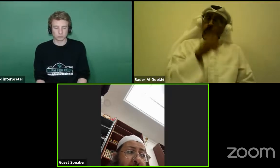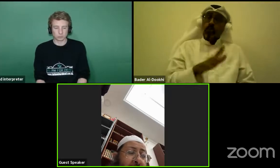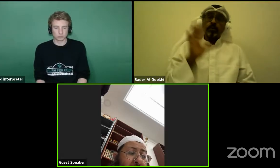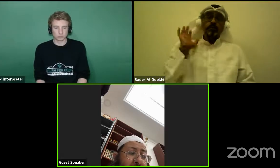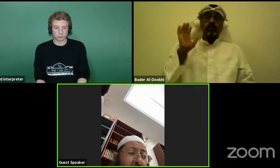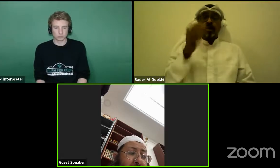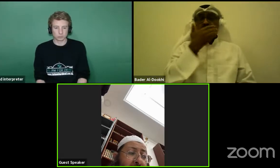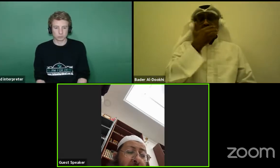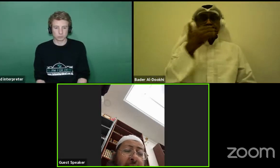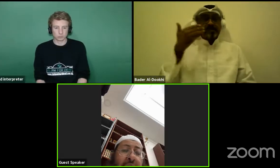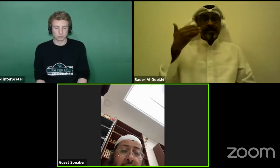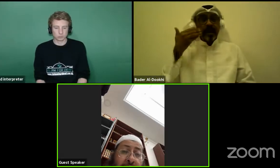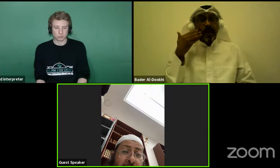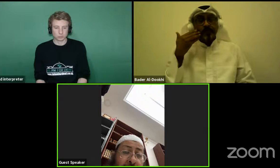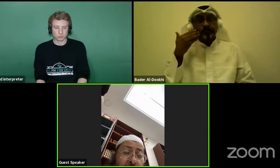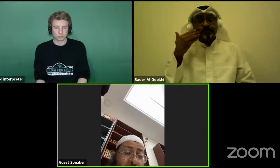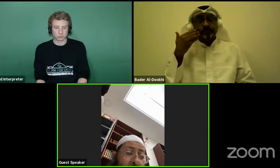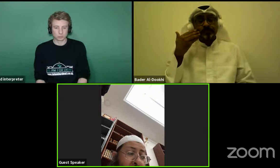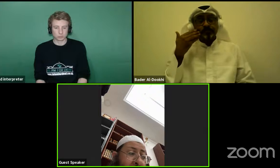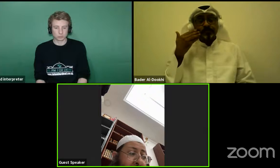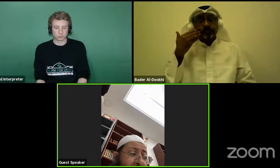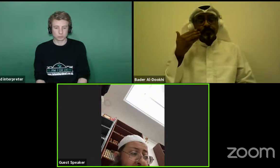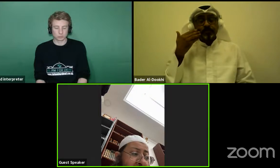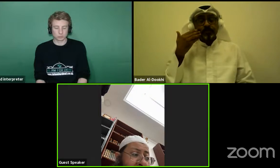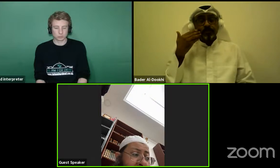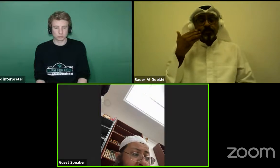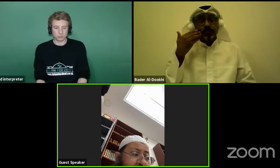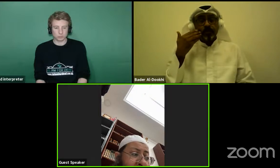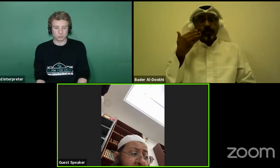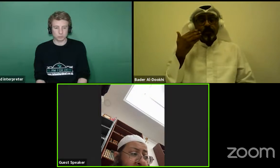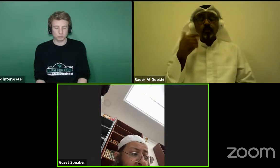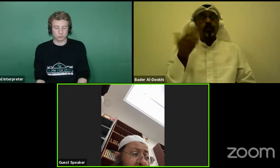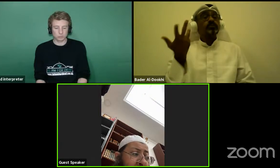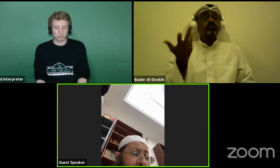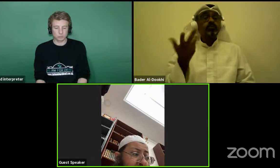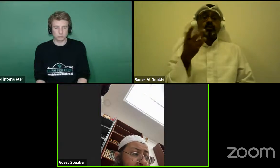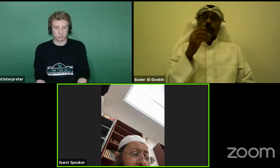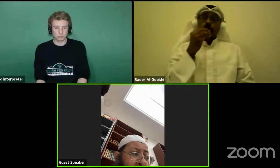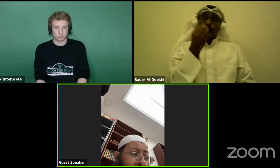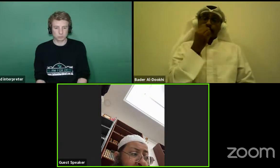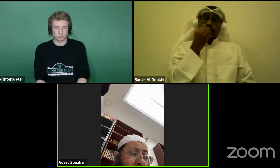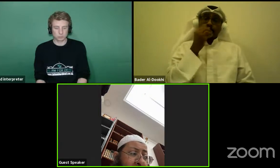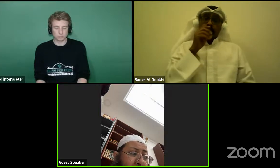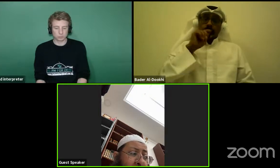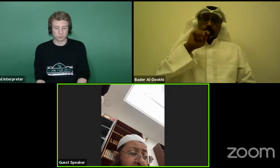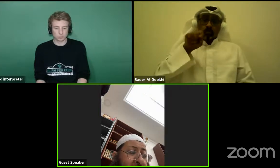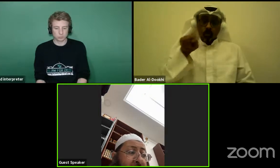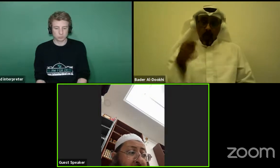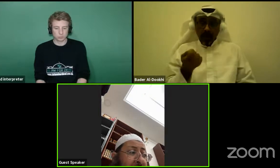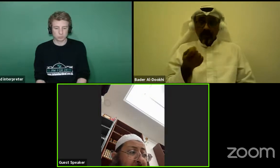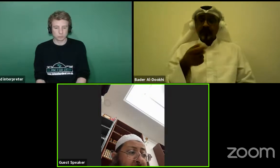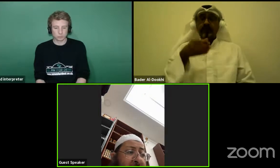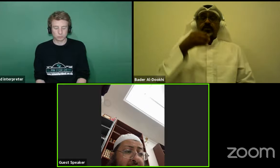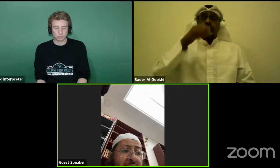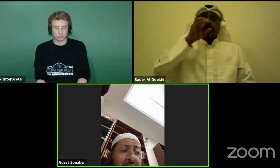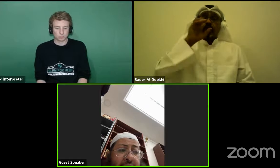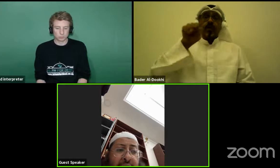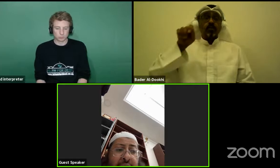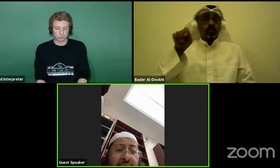الصيام كما تقدم وهو الإمساك عن الطعام والشراب